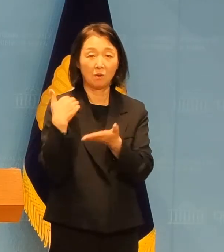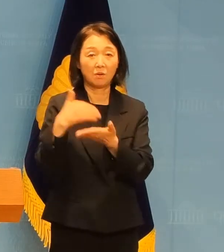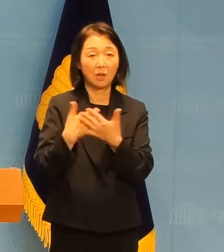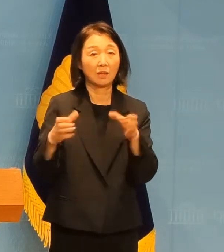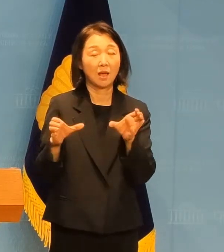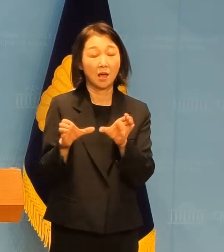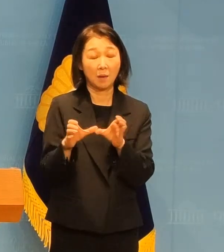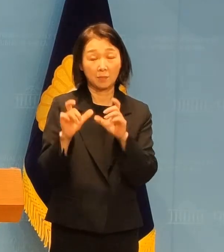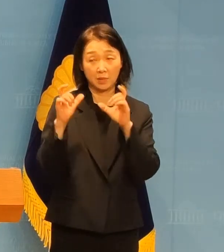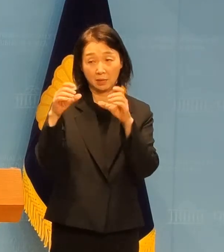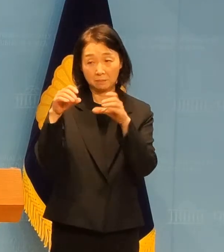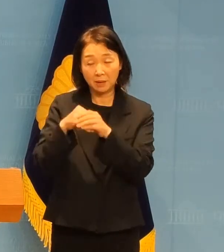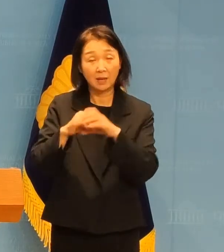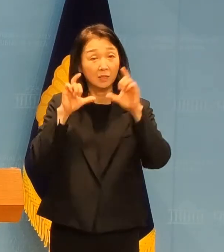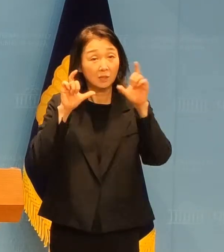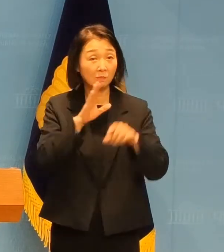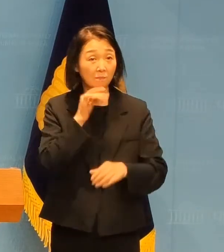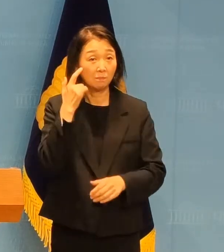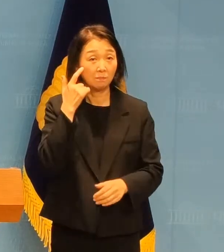합류를 선언하는 겁니까?